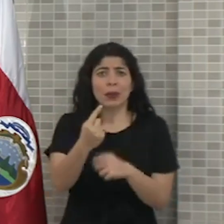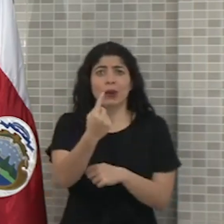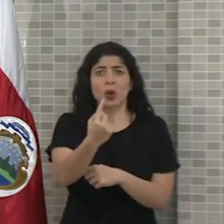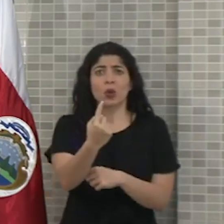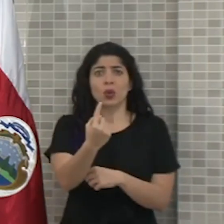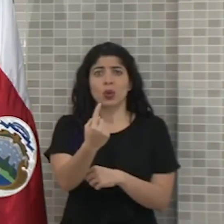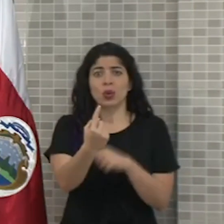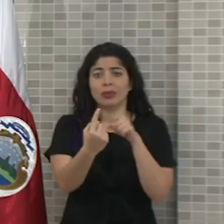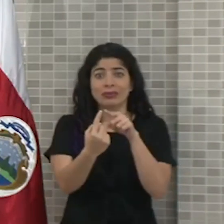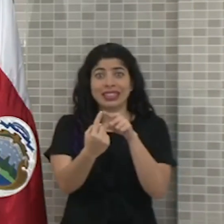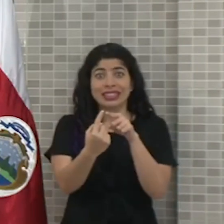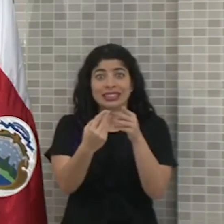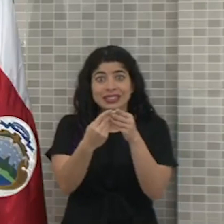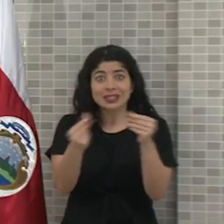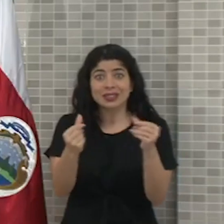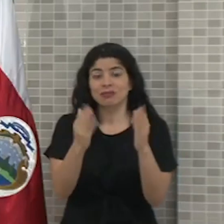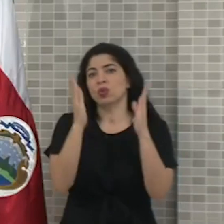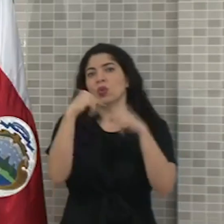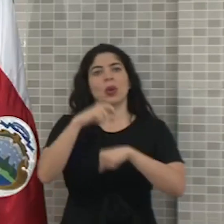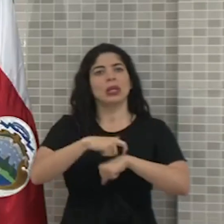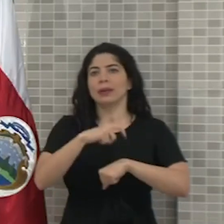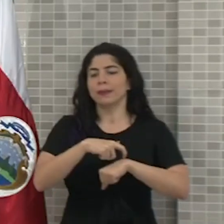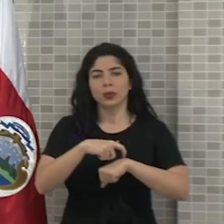Y no tenemos tiempo.